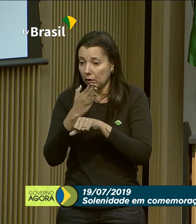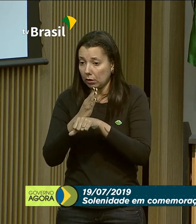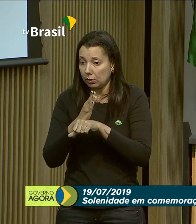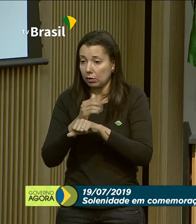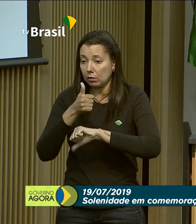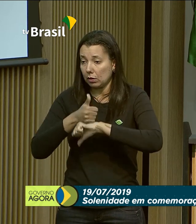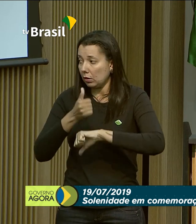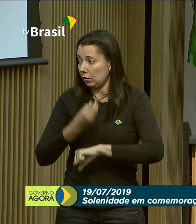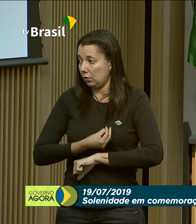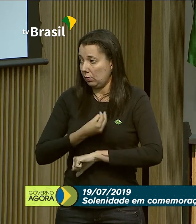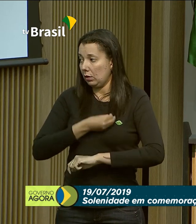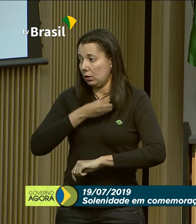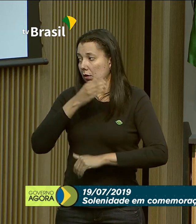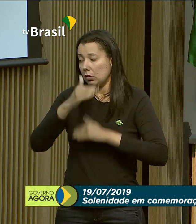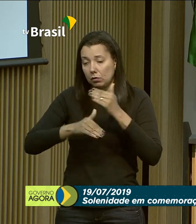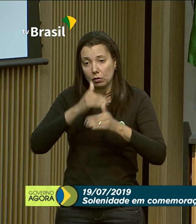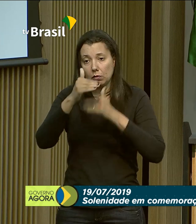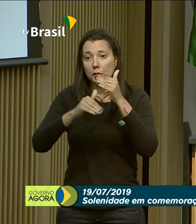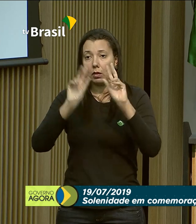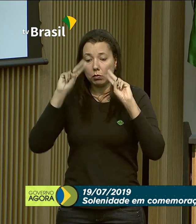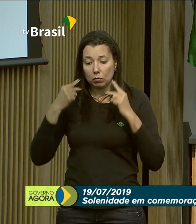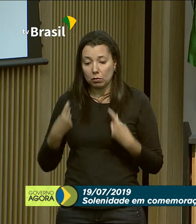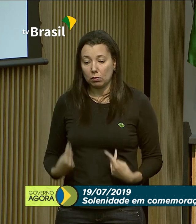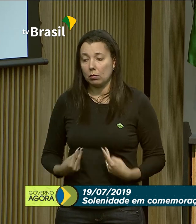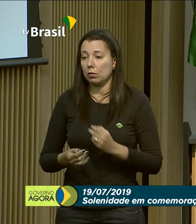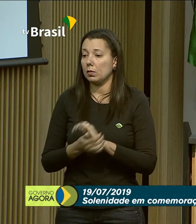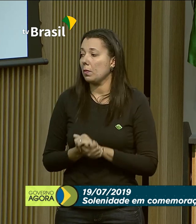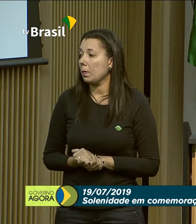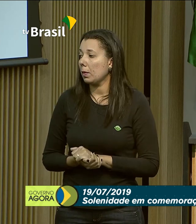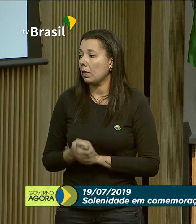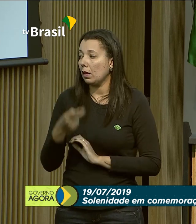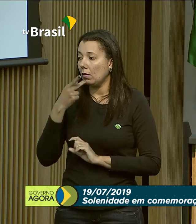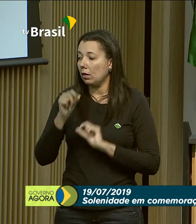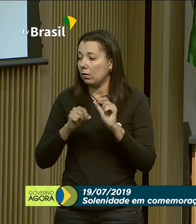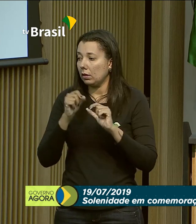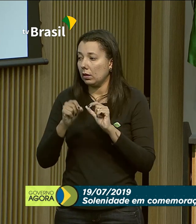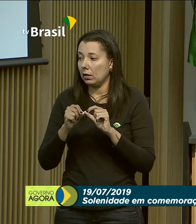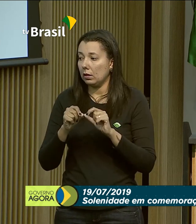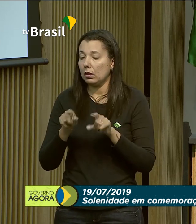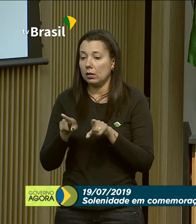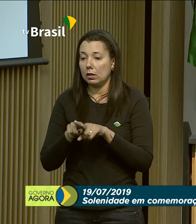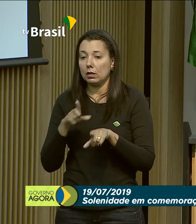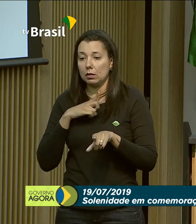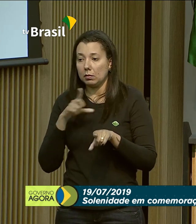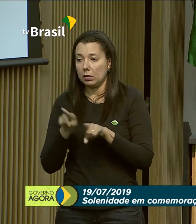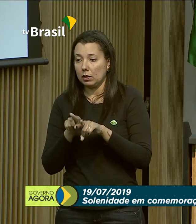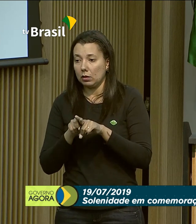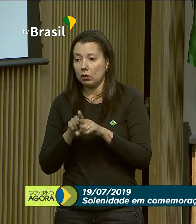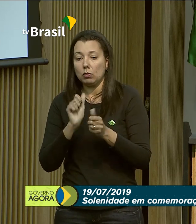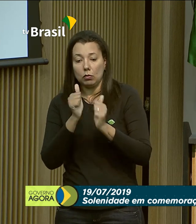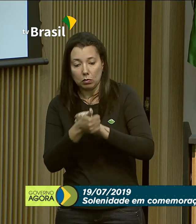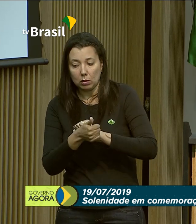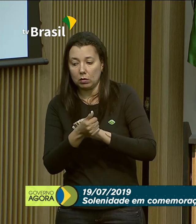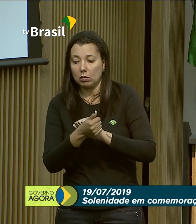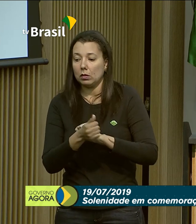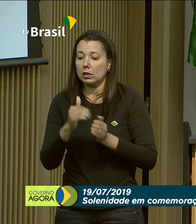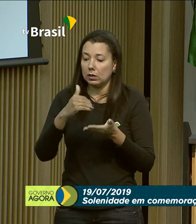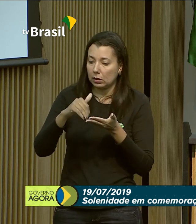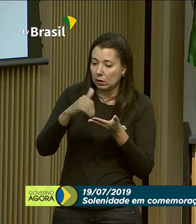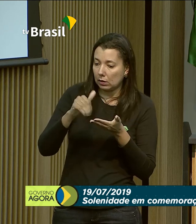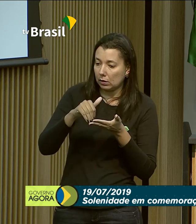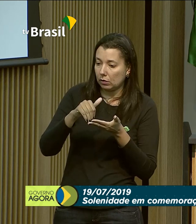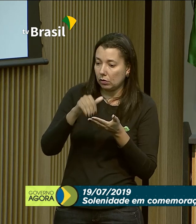qualidade de vida e desenvolvimento humano. No que se refere ao futebol, cabe à Secretaria Nacional de Futebol e